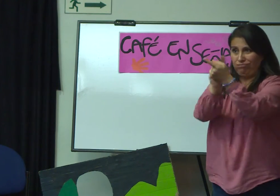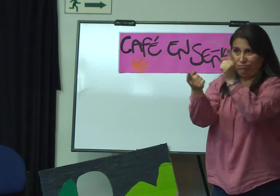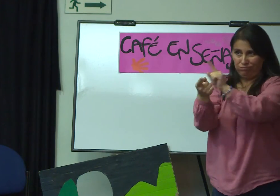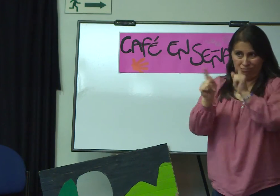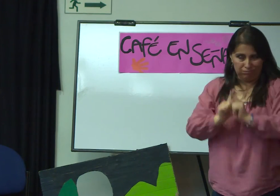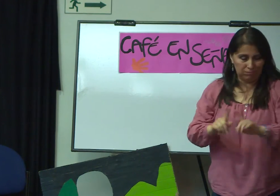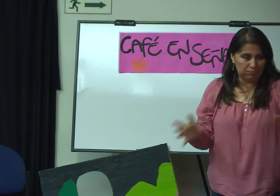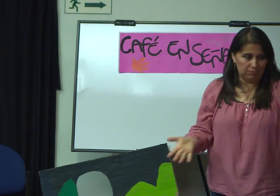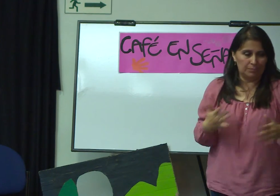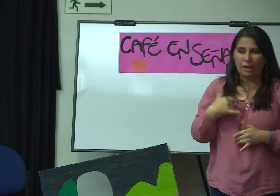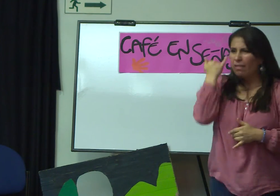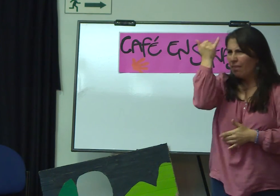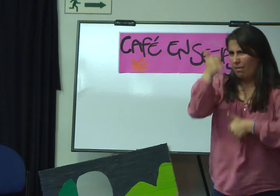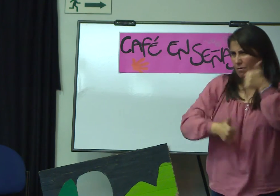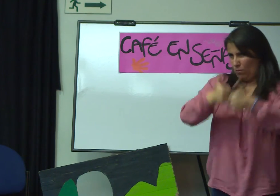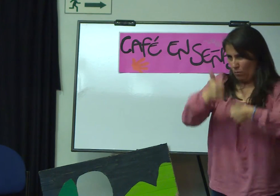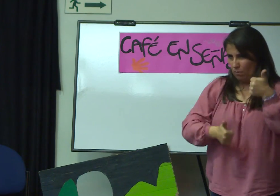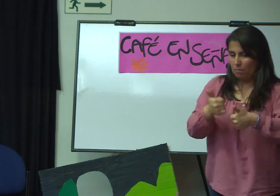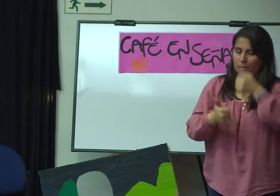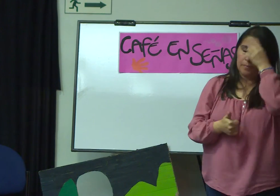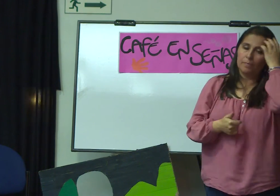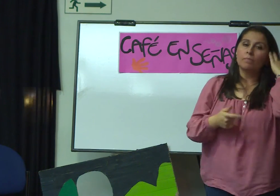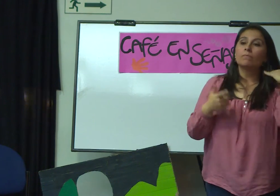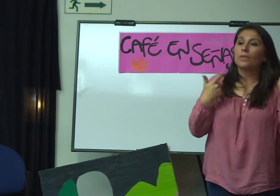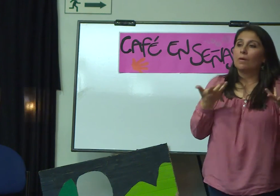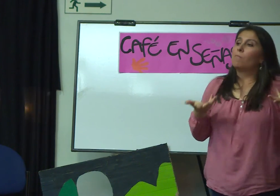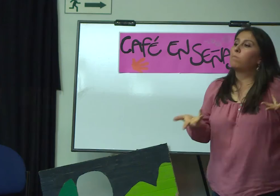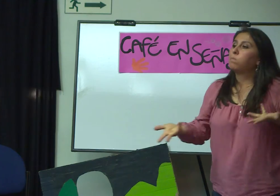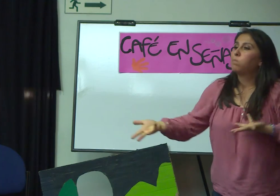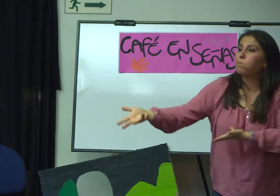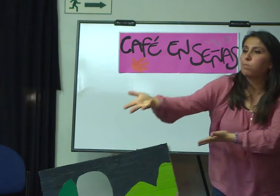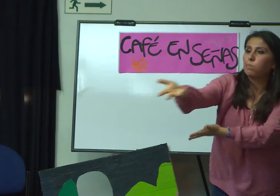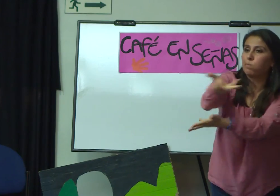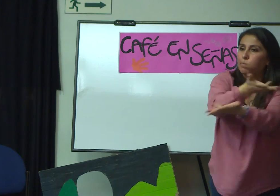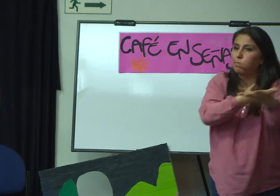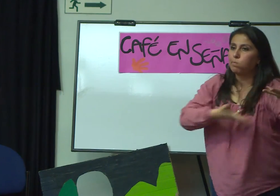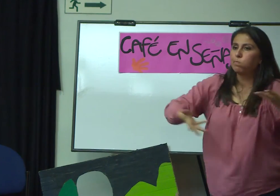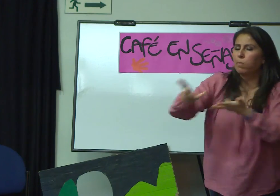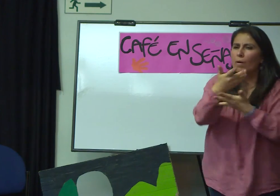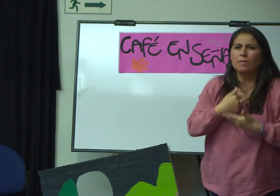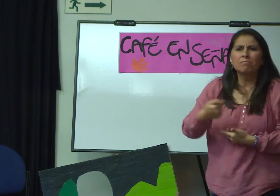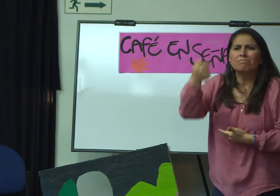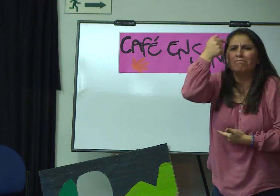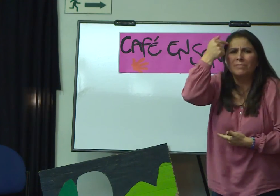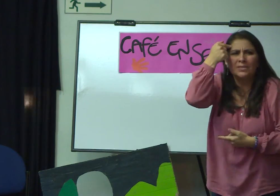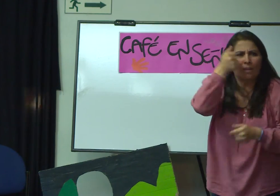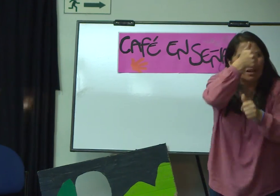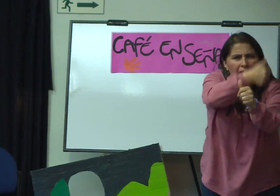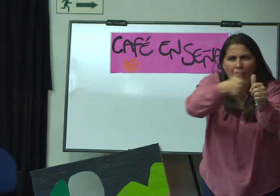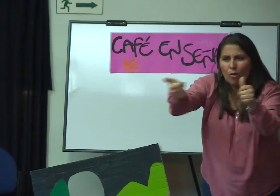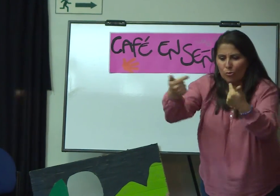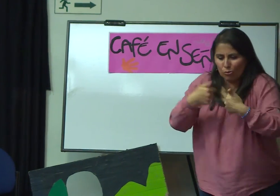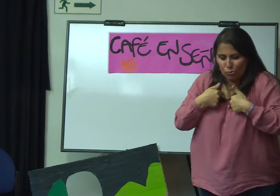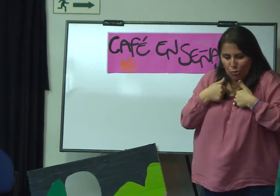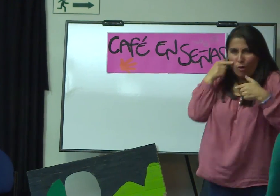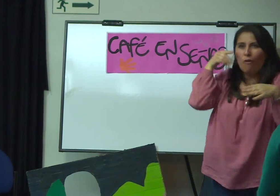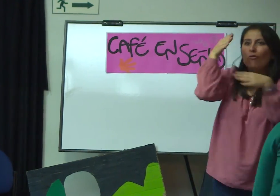porque la idea es que compartamos el ejercicio de pensarnos ese ser maestro, ¿cierto?